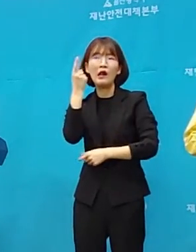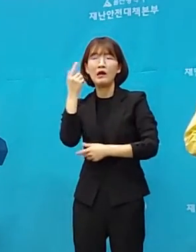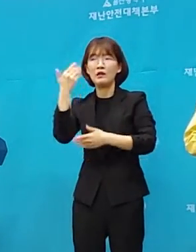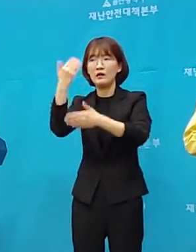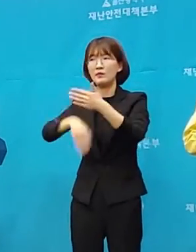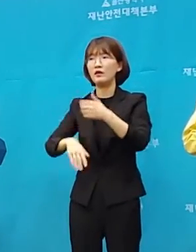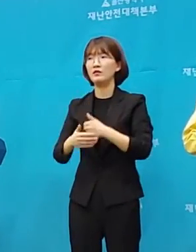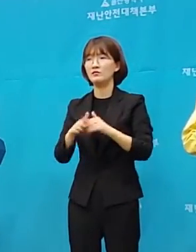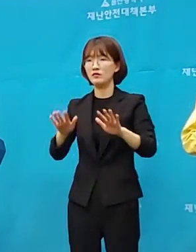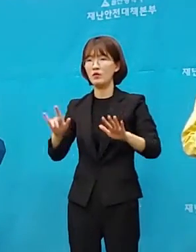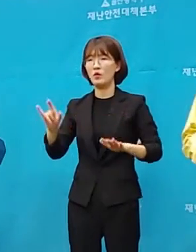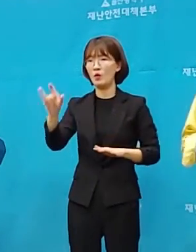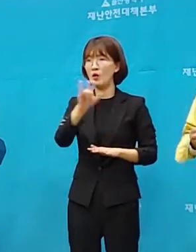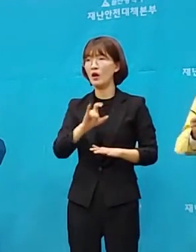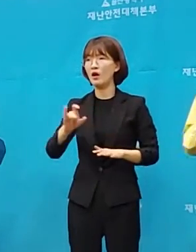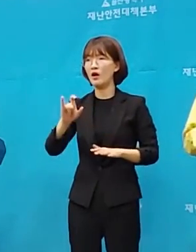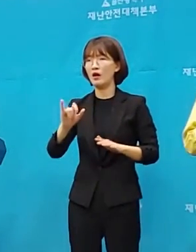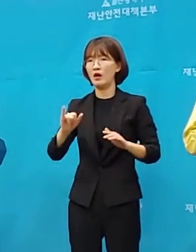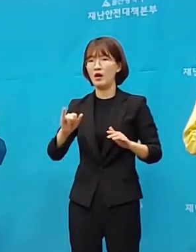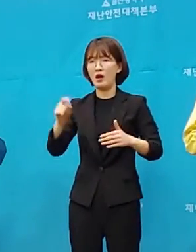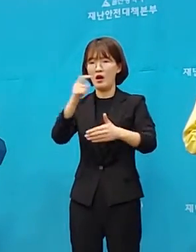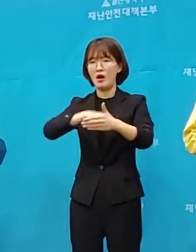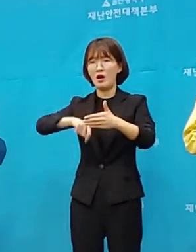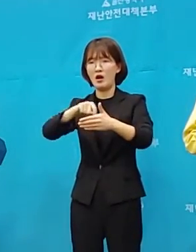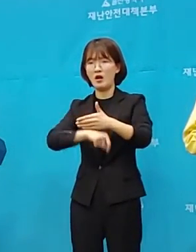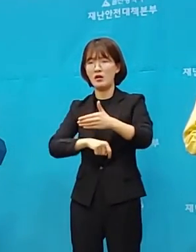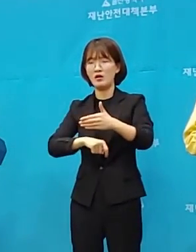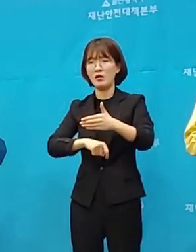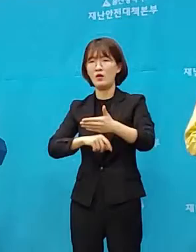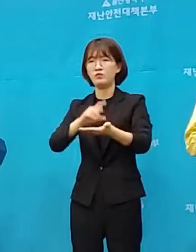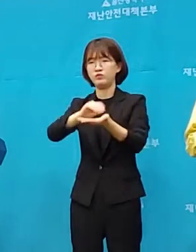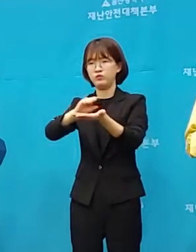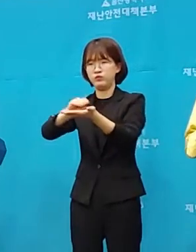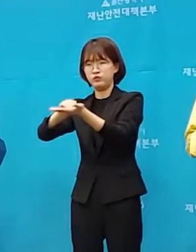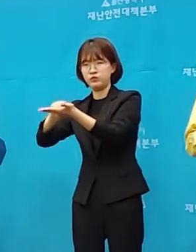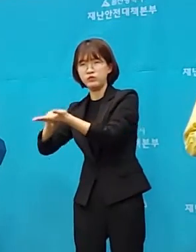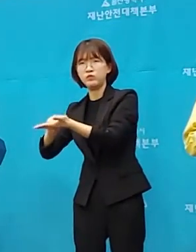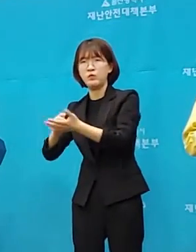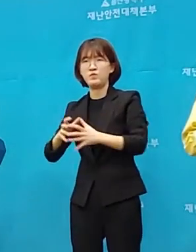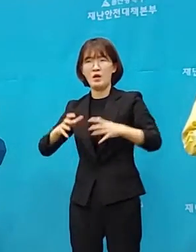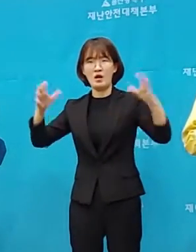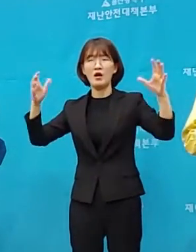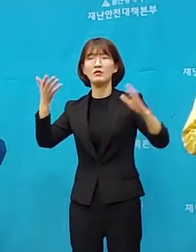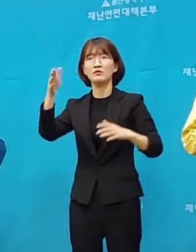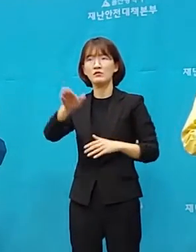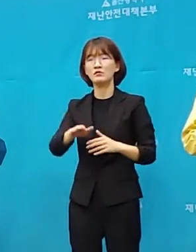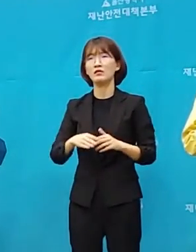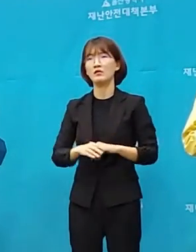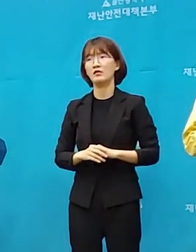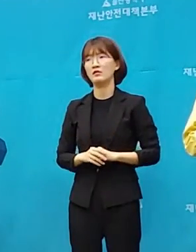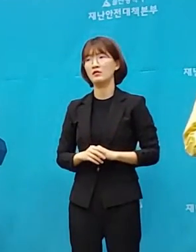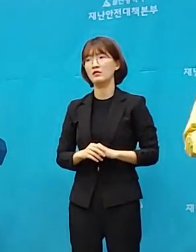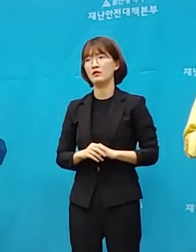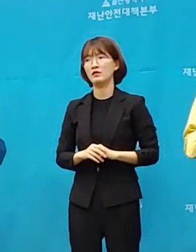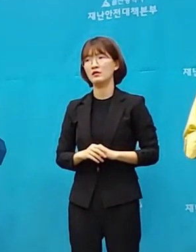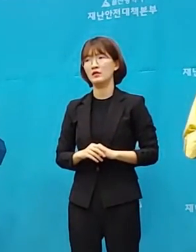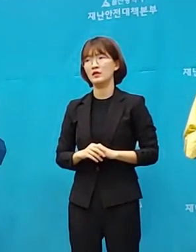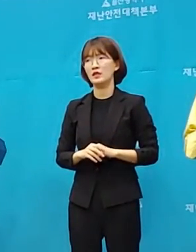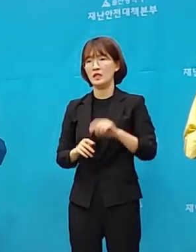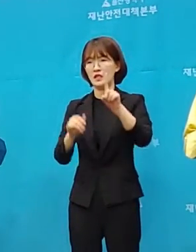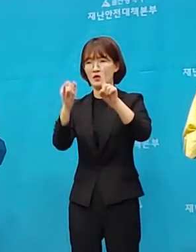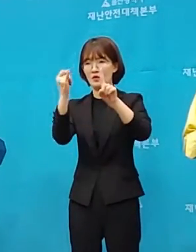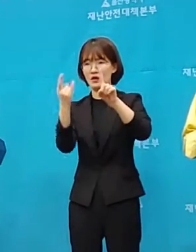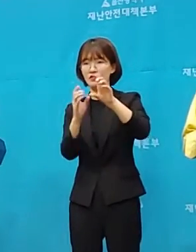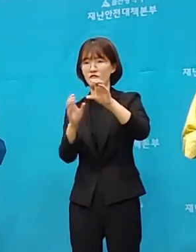현재 코로나 사태가 사회적인 문제는 되긴 됩니다만은 이게 이제 긴급 제1회